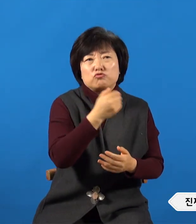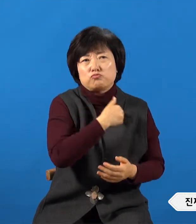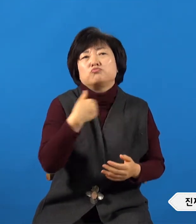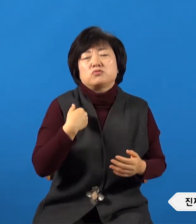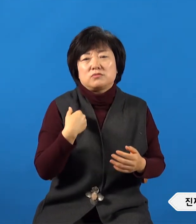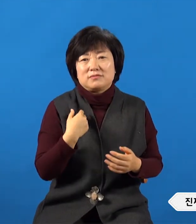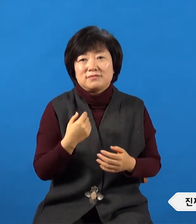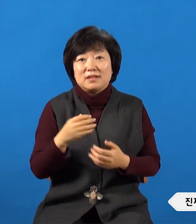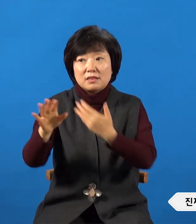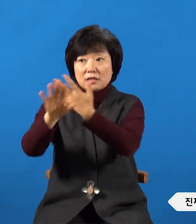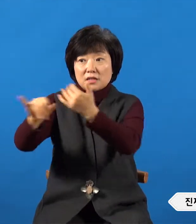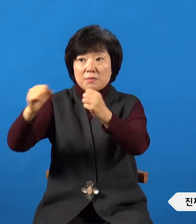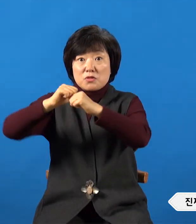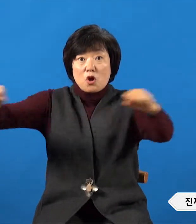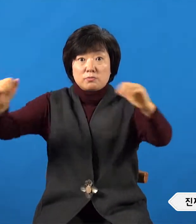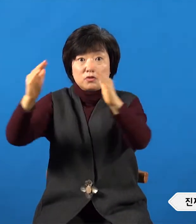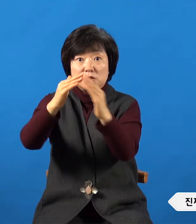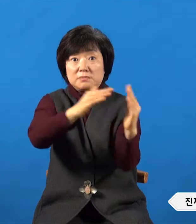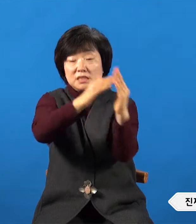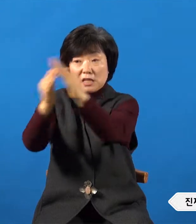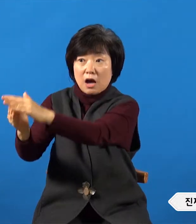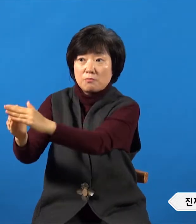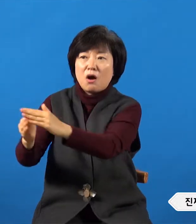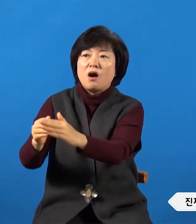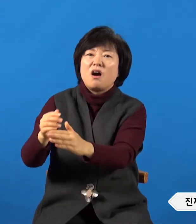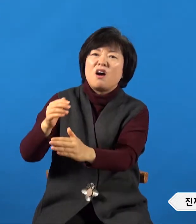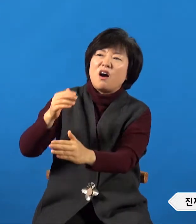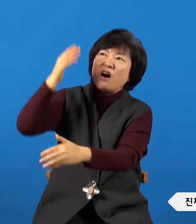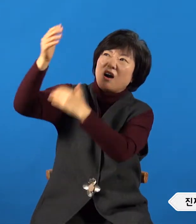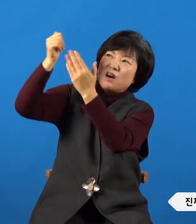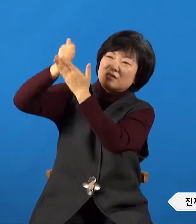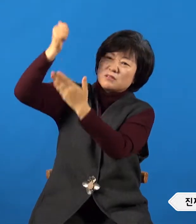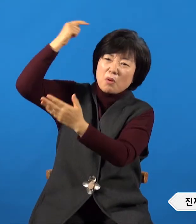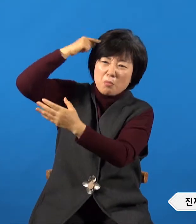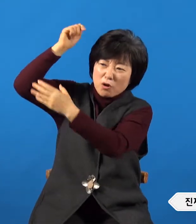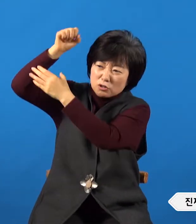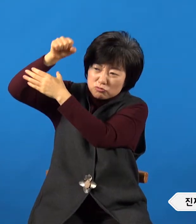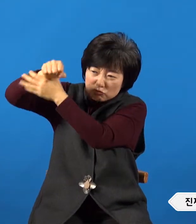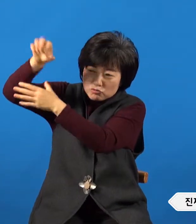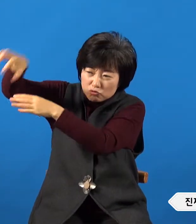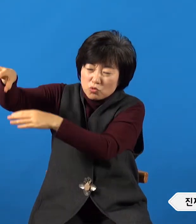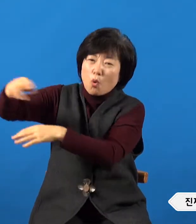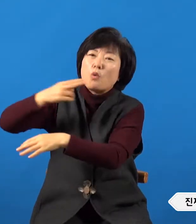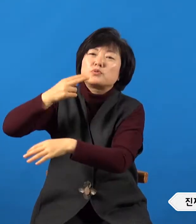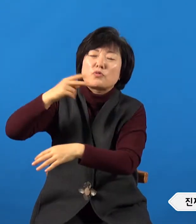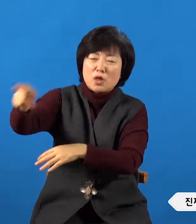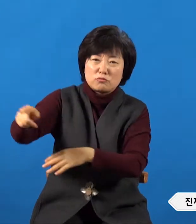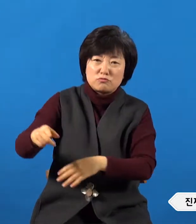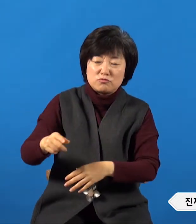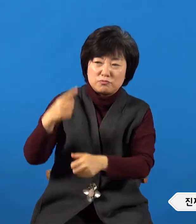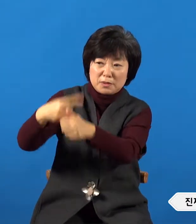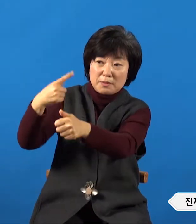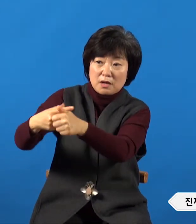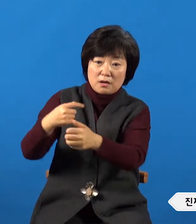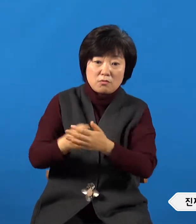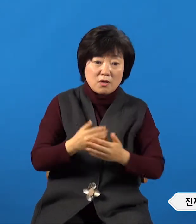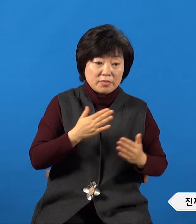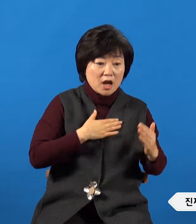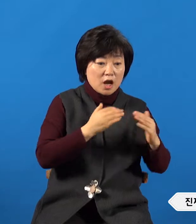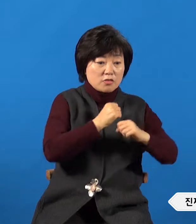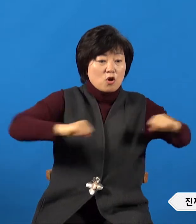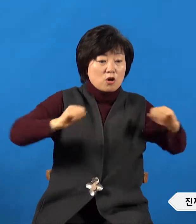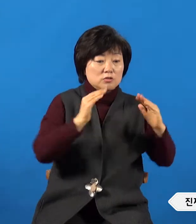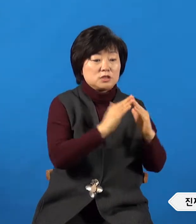이야기합니다. 남이 넓은 집으로 이사하면 주님께서도 머리 둘 곳이 없었다고 이야기하고 내가 넓은 집으로 이사하면 하나님께서